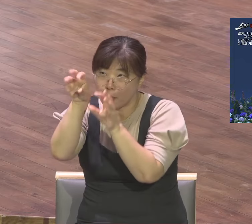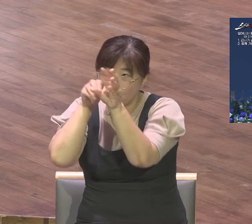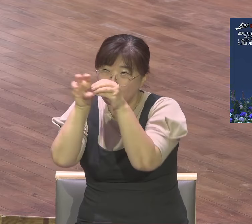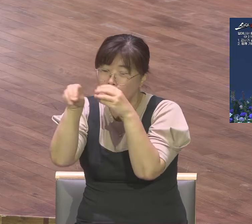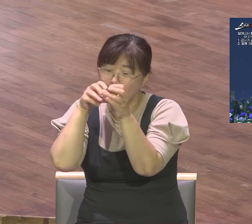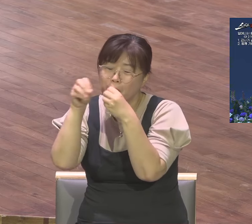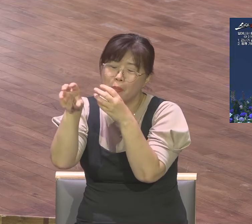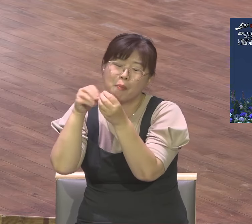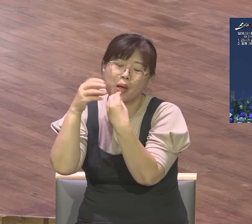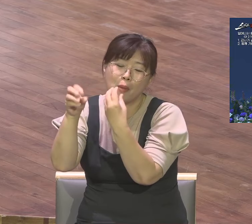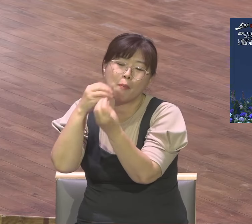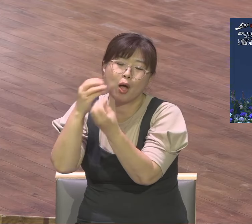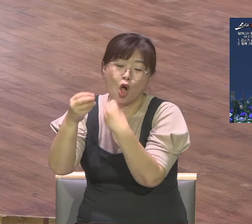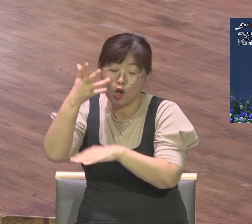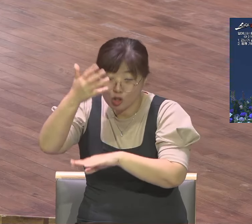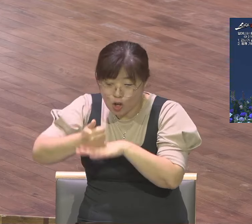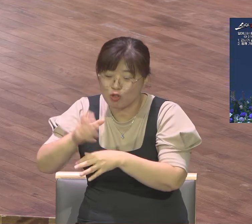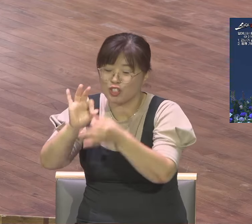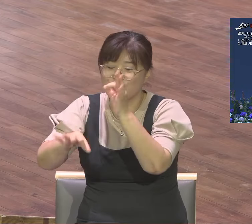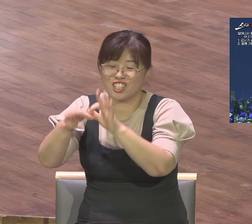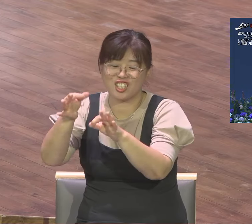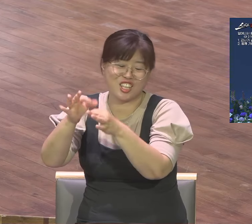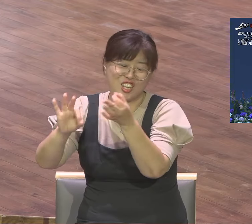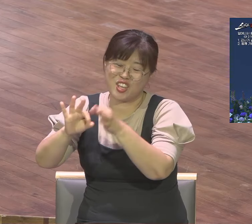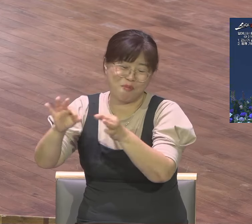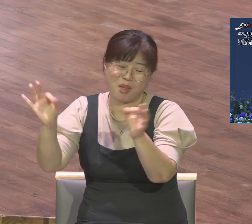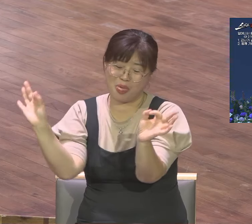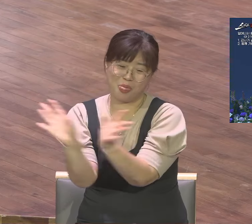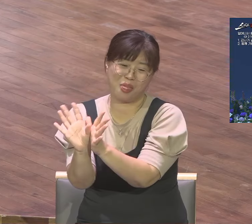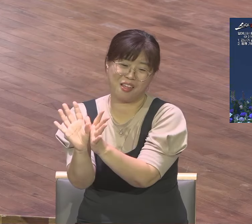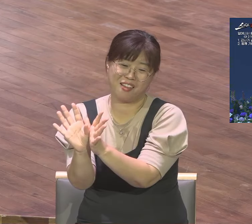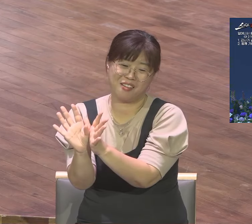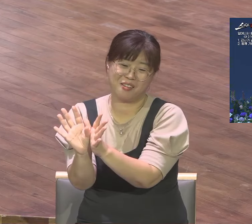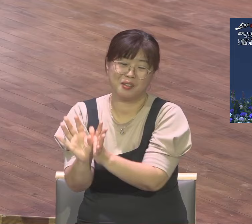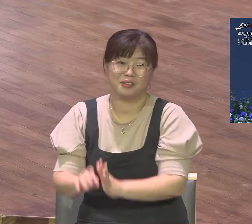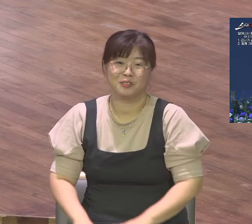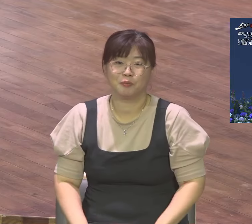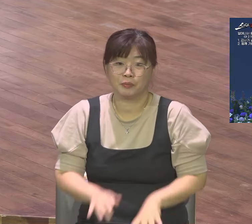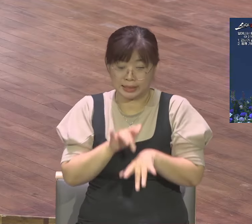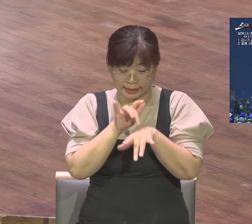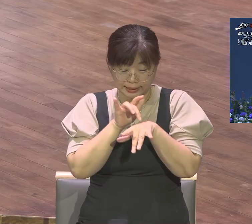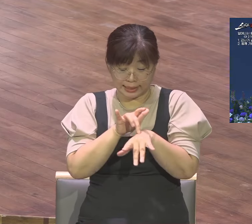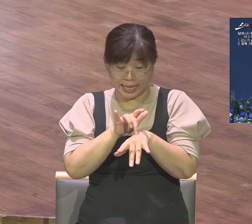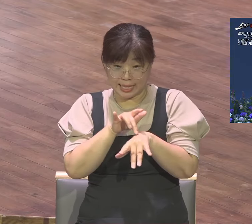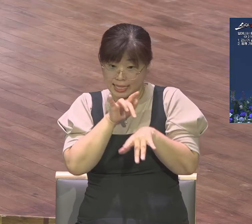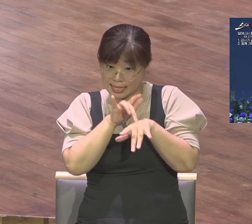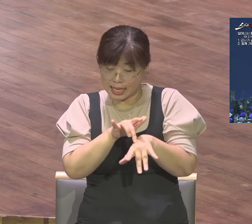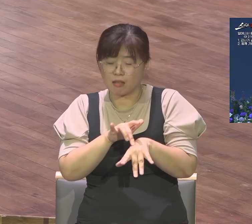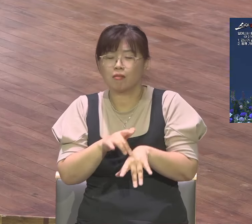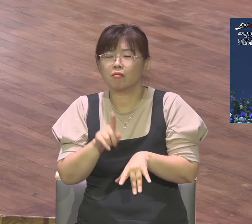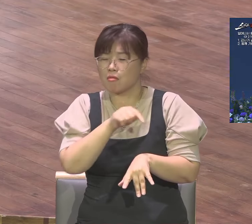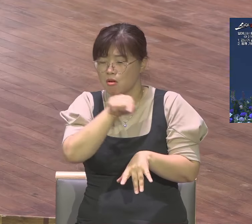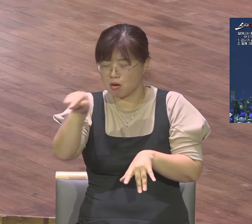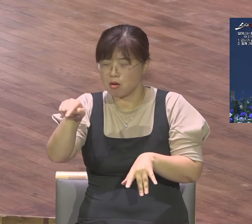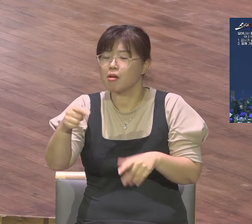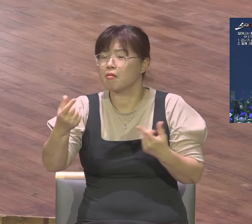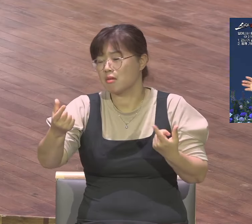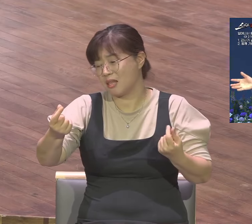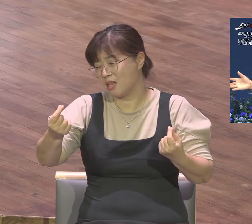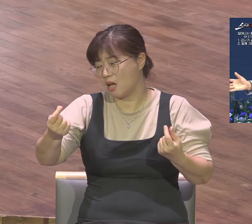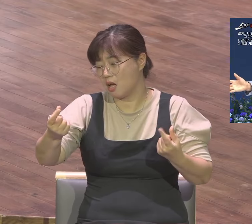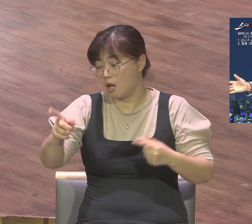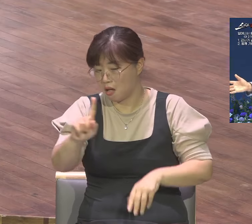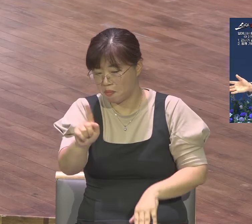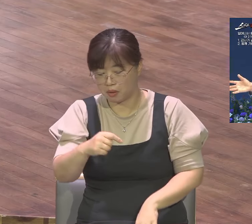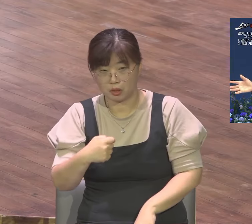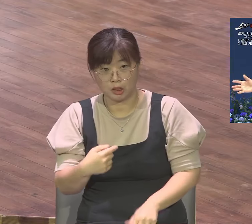내가 새로운 변화가 일어났을 그때 그것을 깨트리는 사단의 활동도 함께 시작된다는 것입니다. 전에는